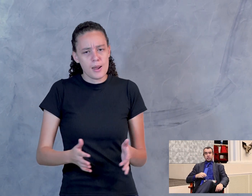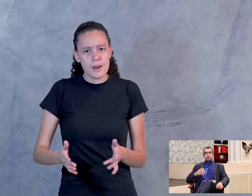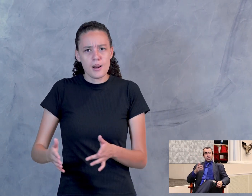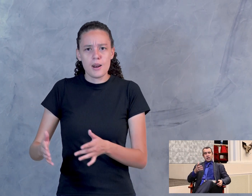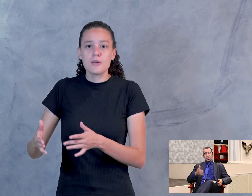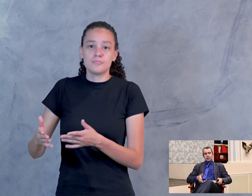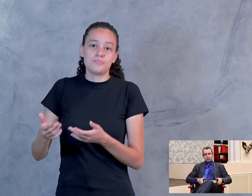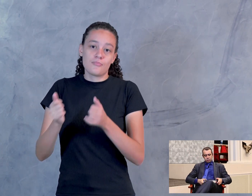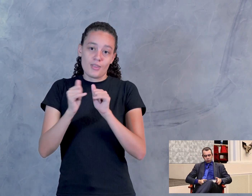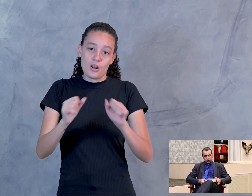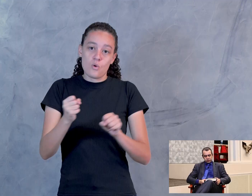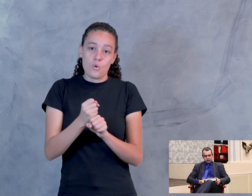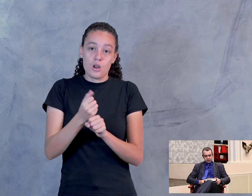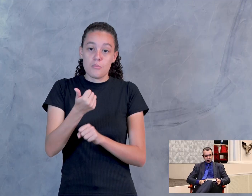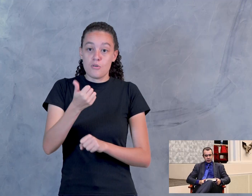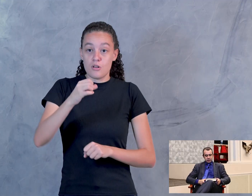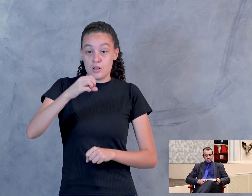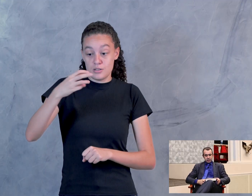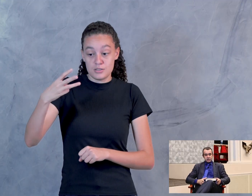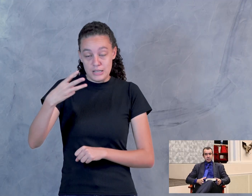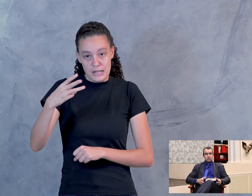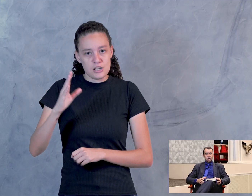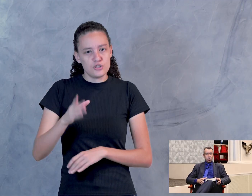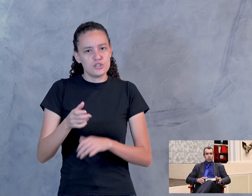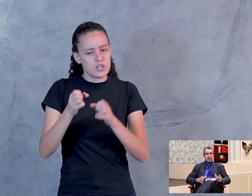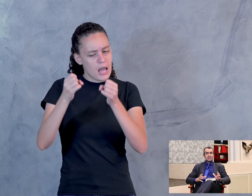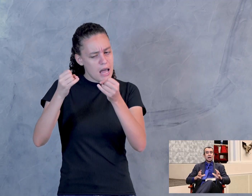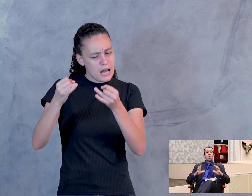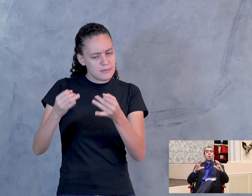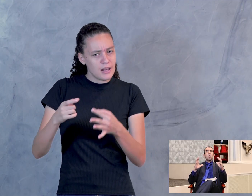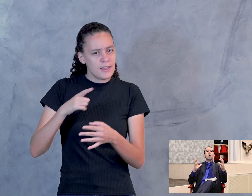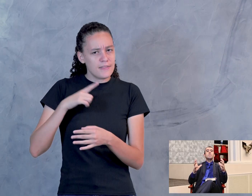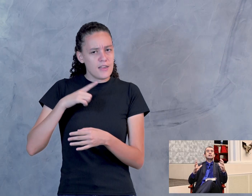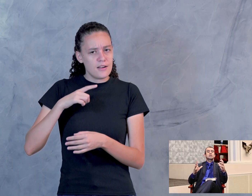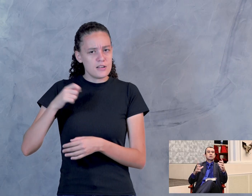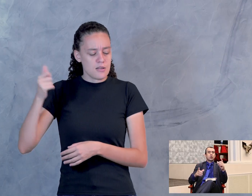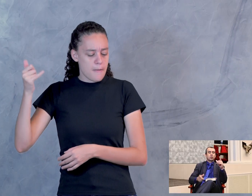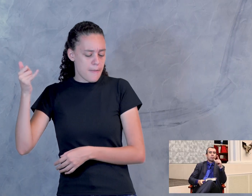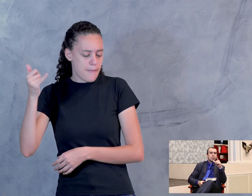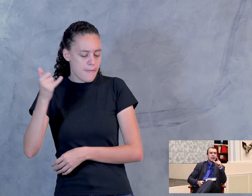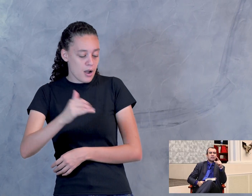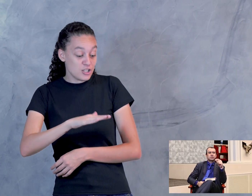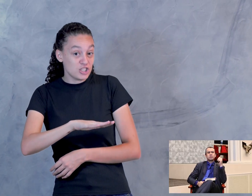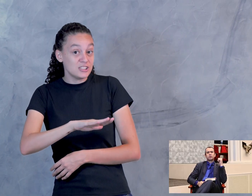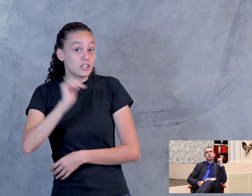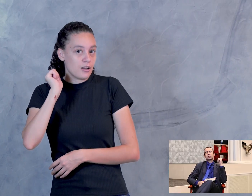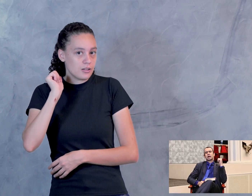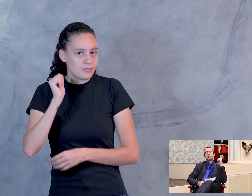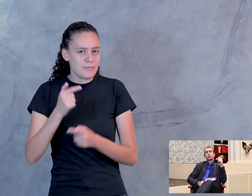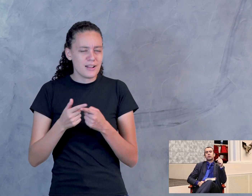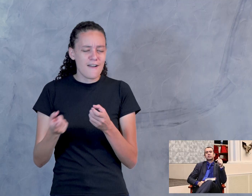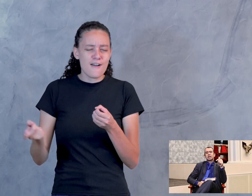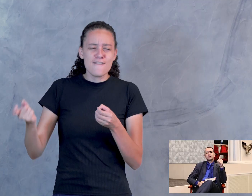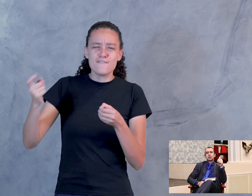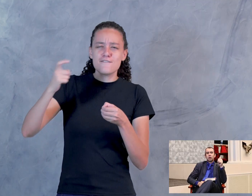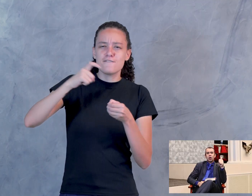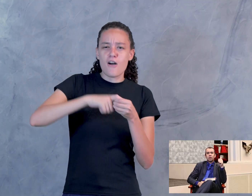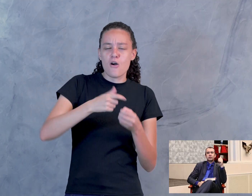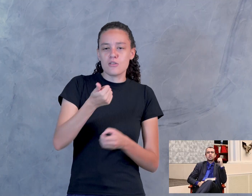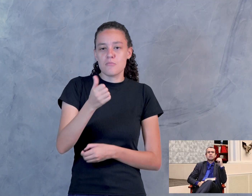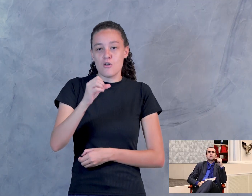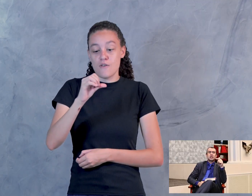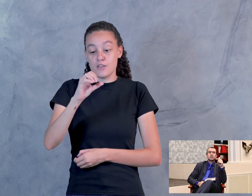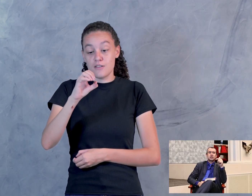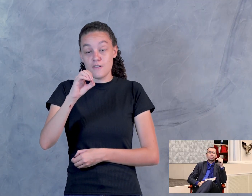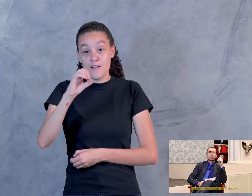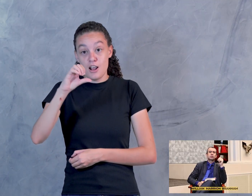como eu disse já, em 1933, houve essa comissão. Mas vamos voltar a